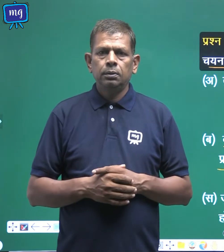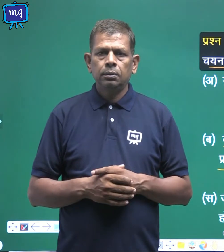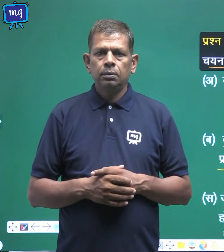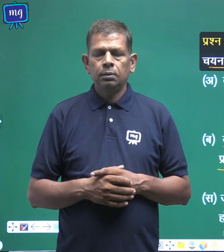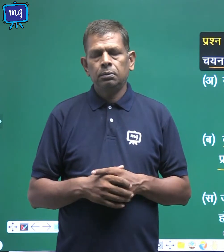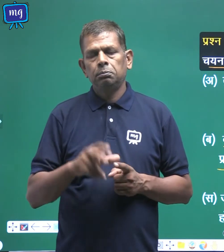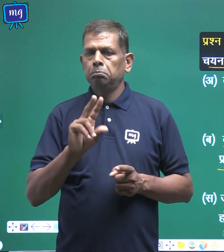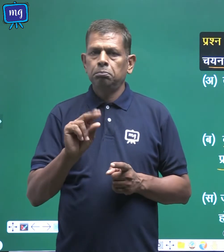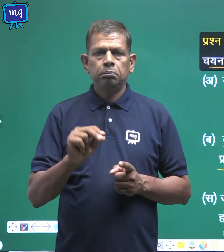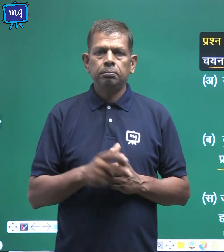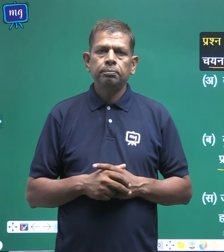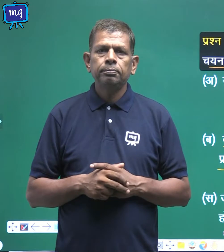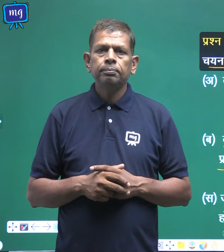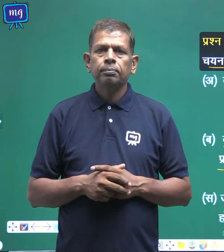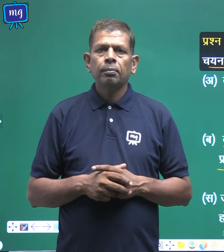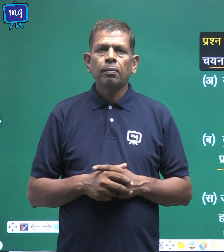नहीं बच्चों,